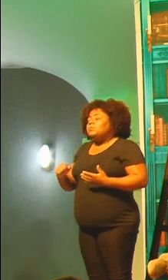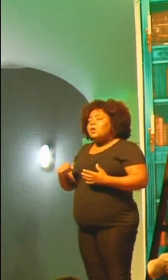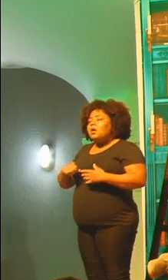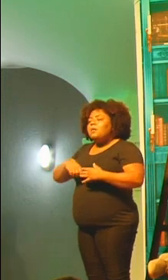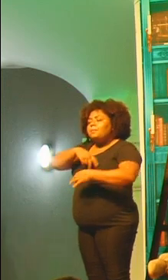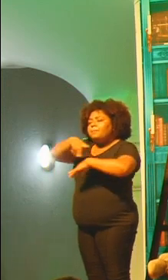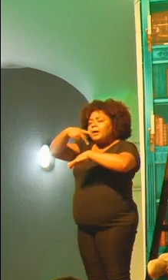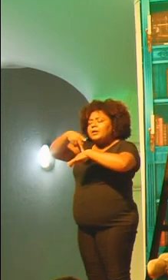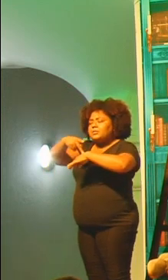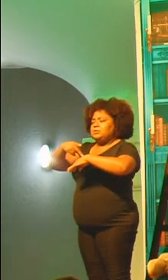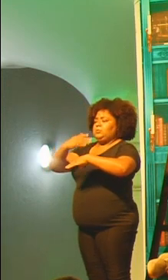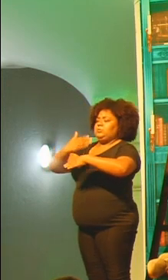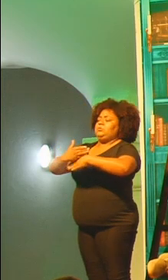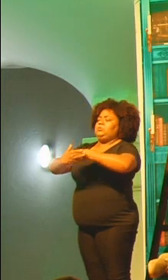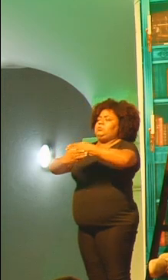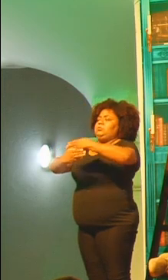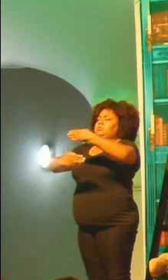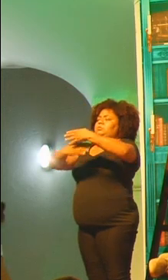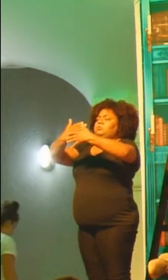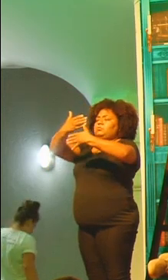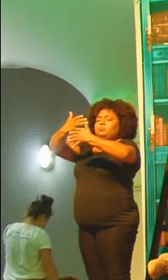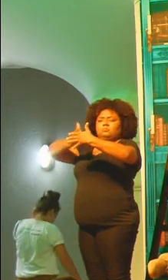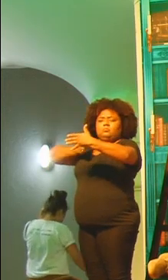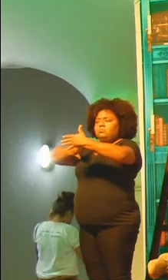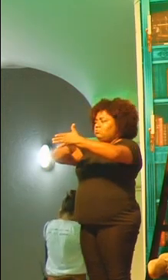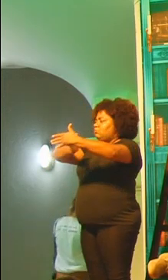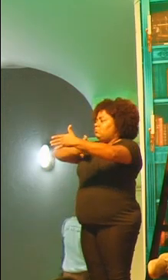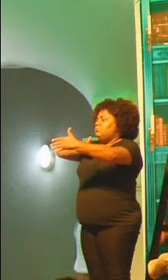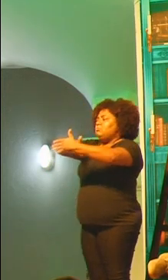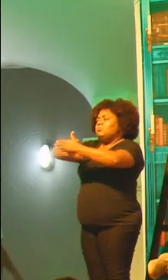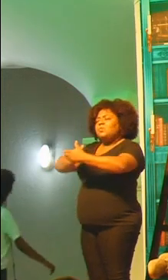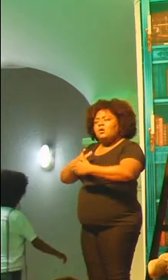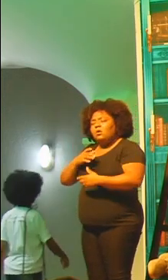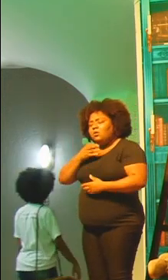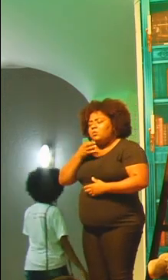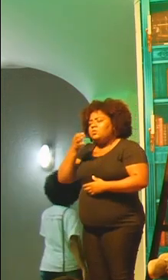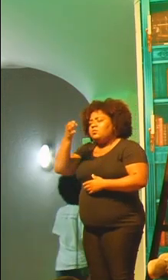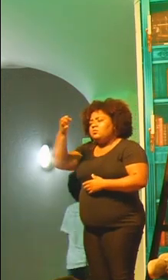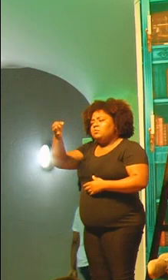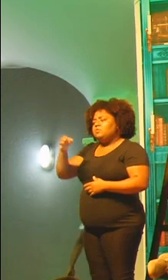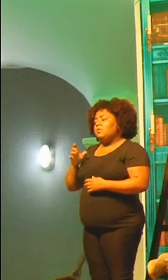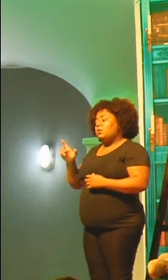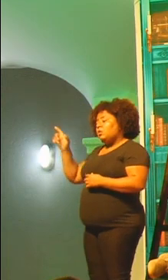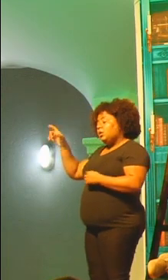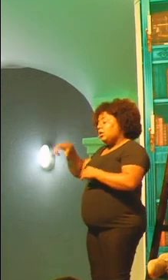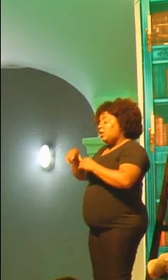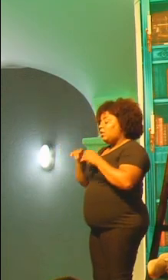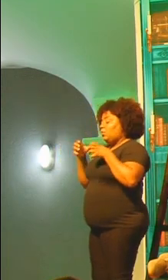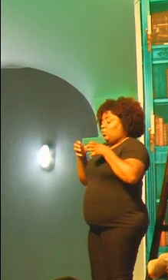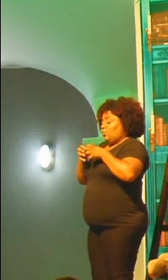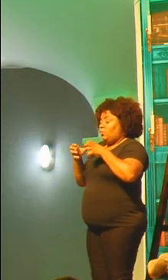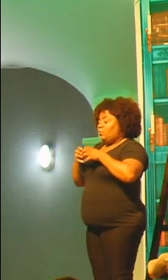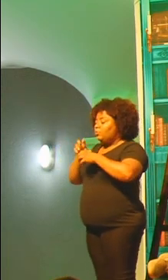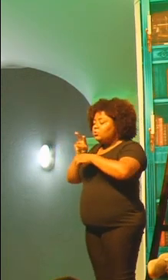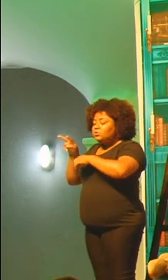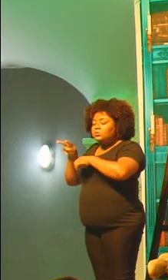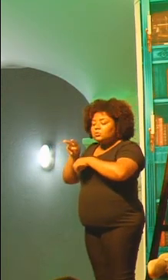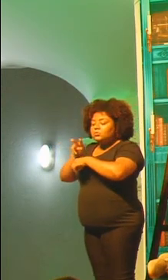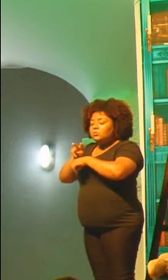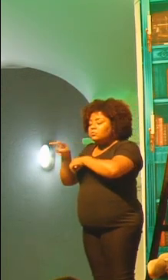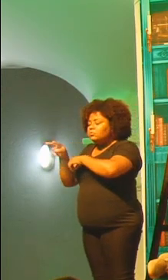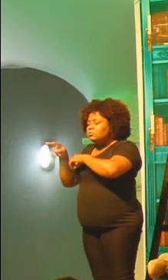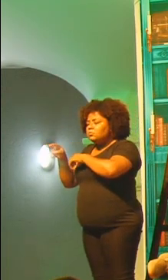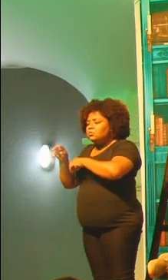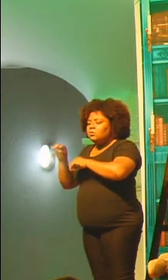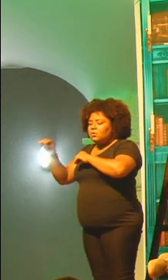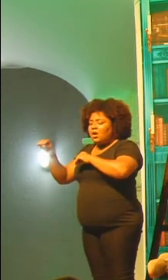levantam muros para as suas fronteiras e como a imigração, esse caminhar, esse transitar, esse peregrinar